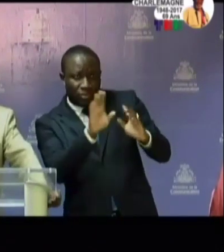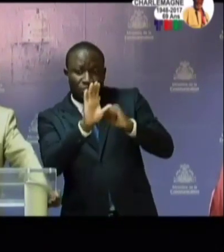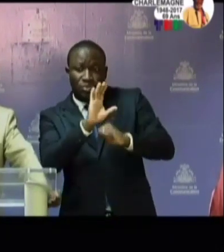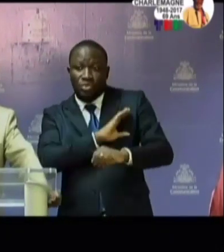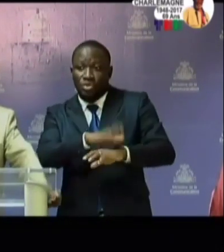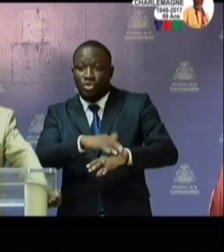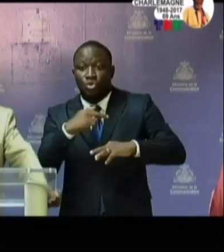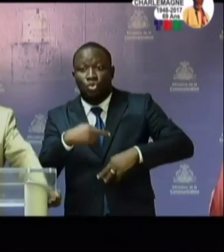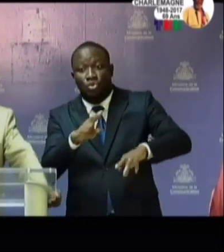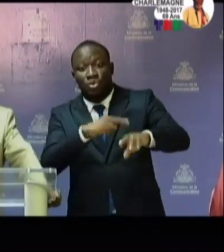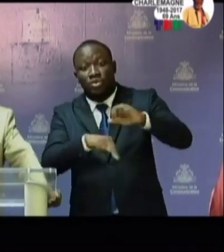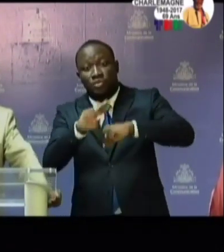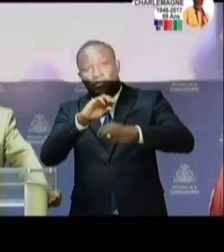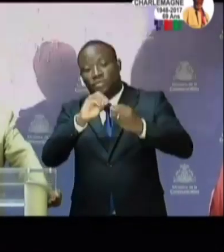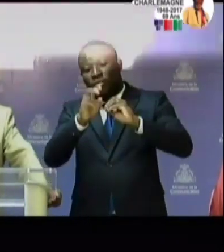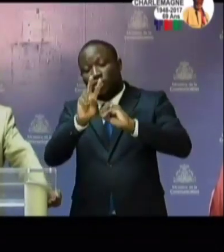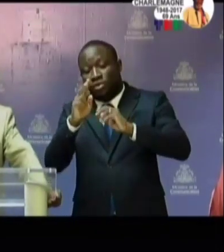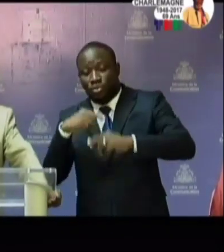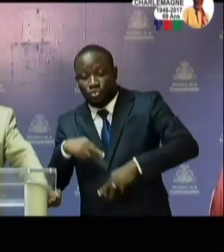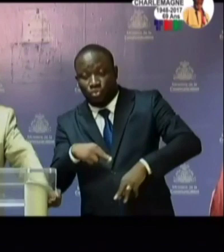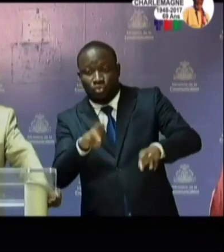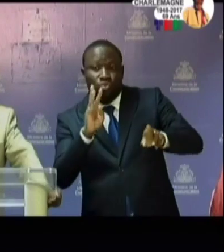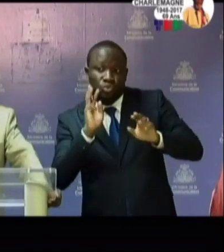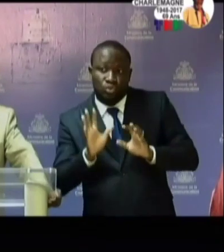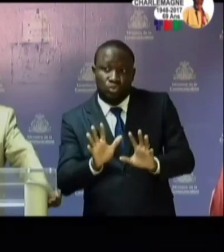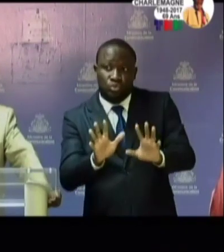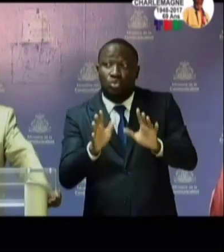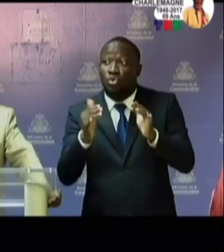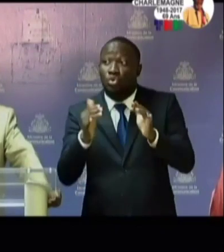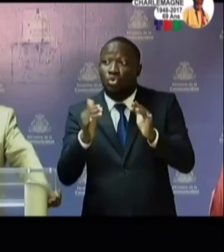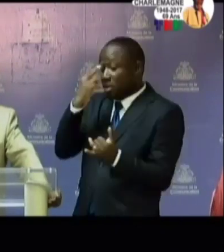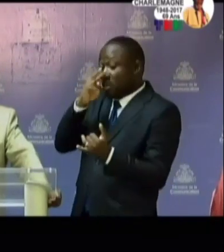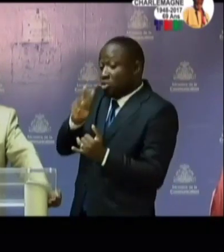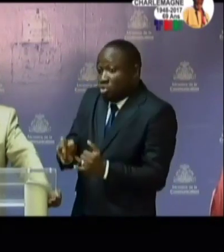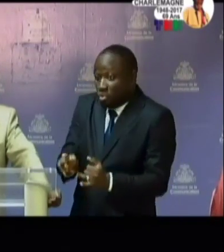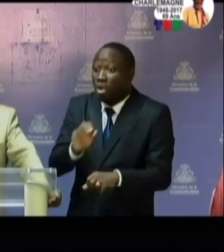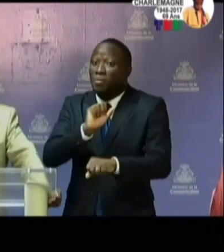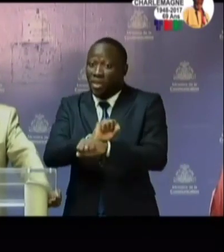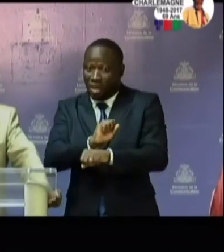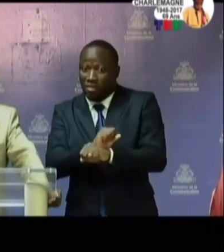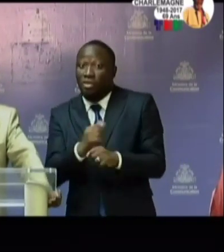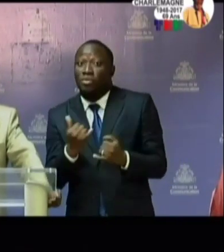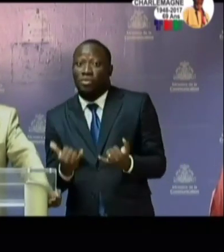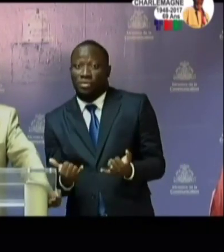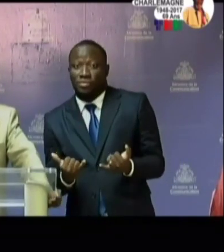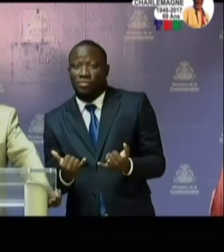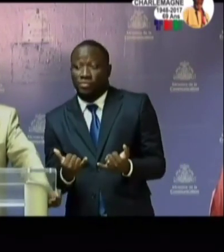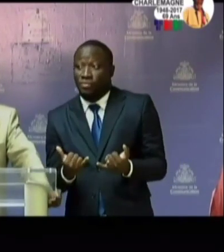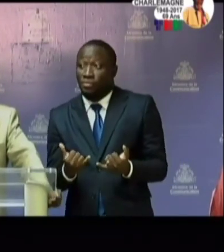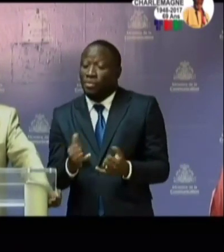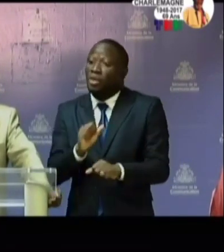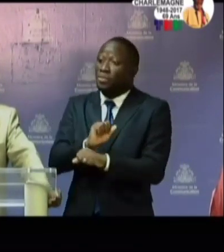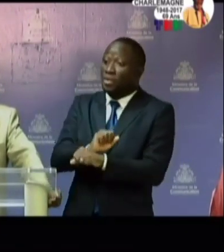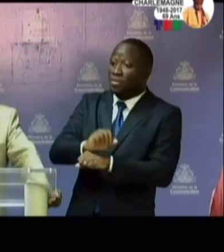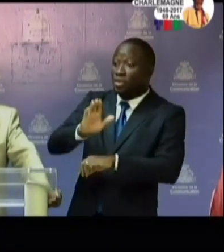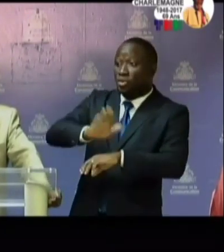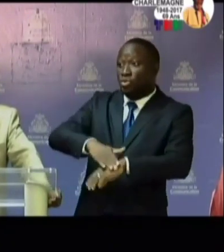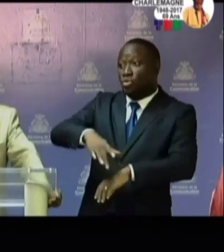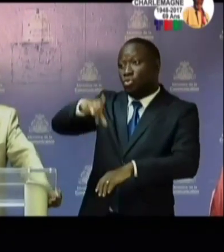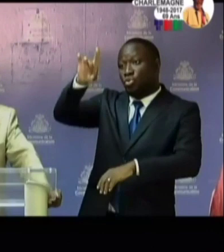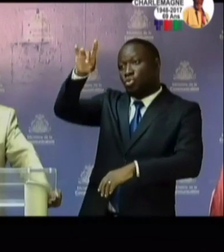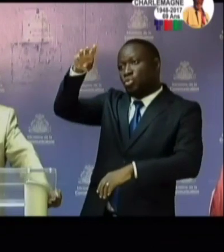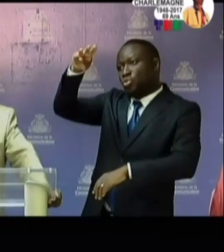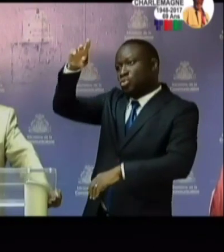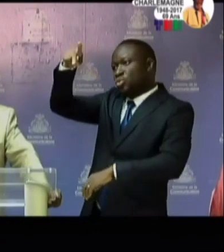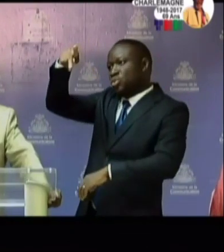sur route nationale numéro 2 à l'Engraversie Rivière. Actuellement, moi, pour ma fait des interventions là-dedans et m'a intervenu sur 8 km.